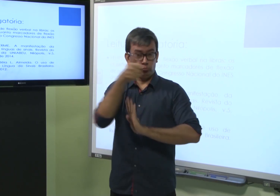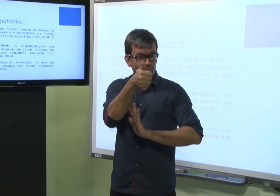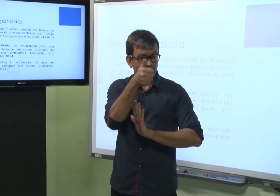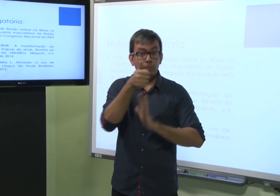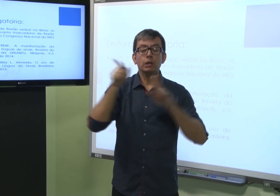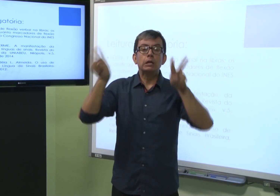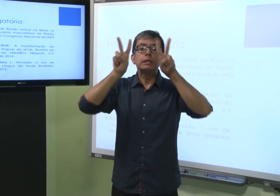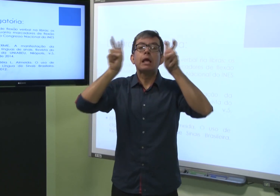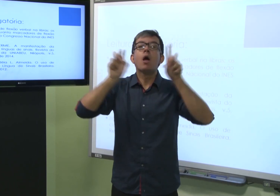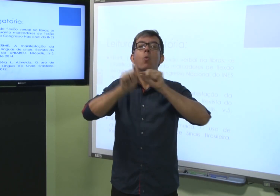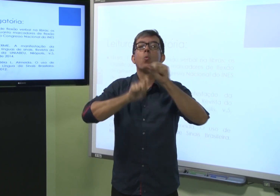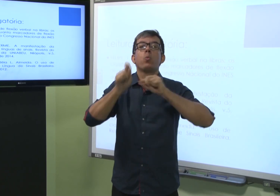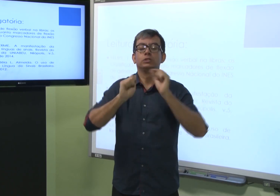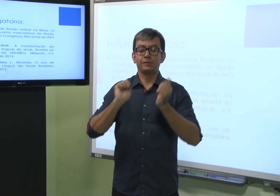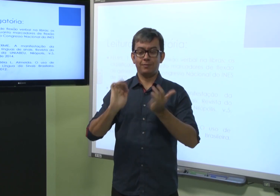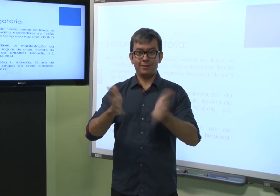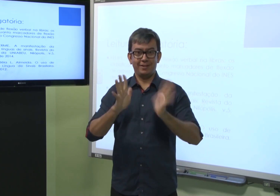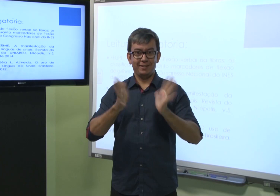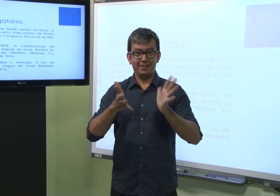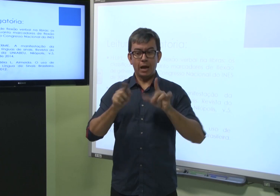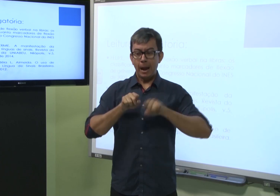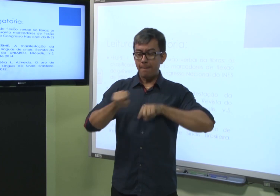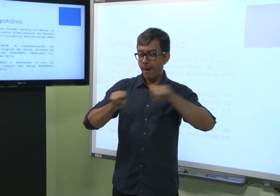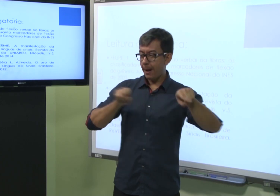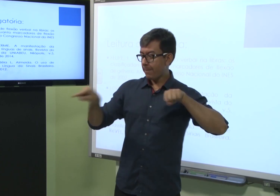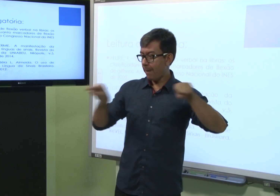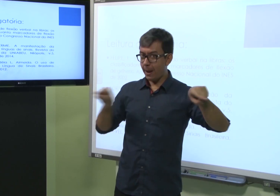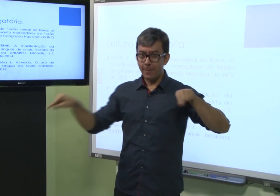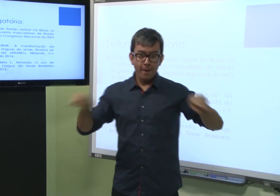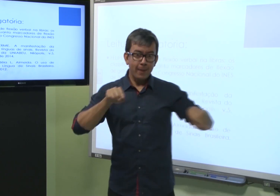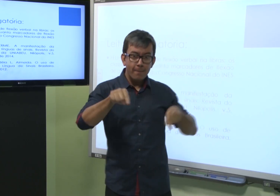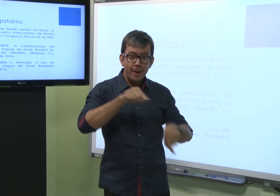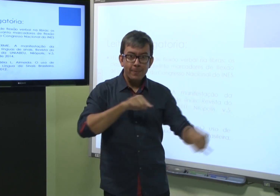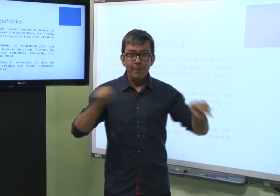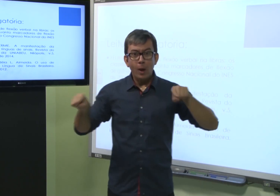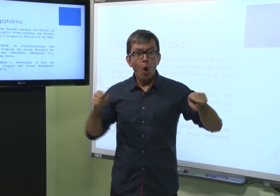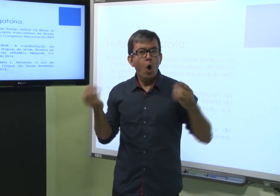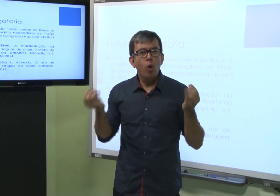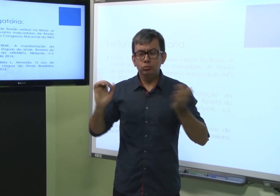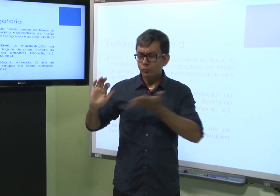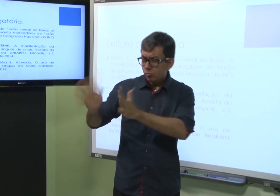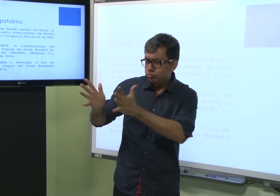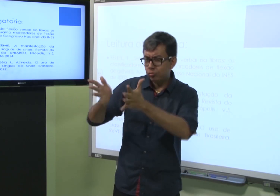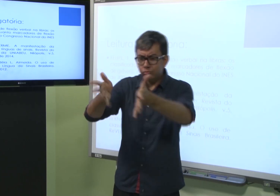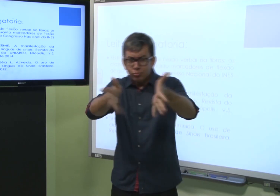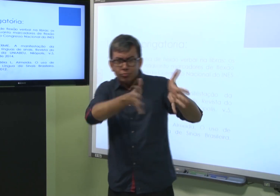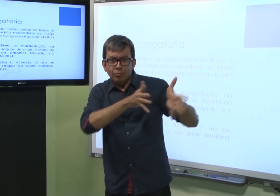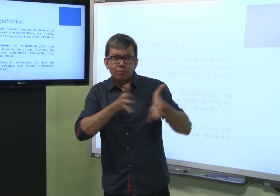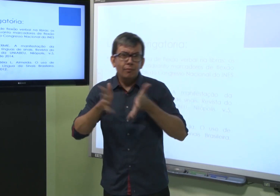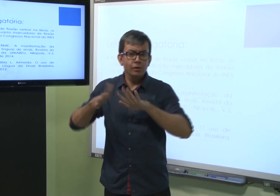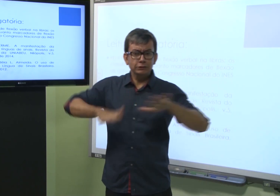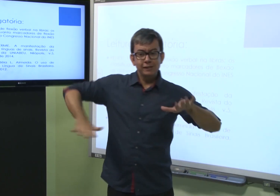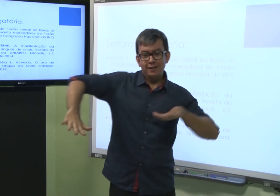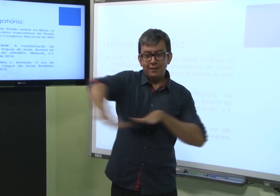leitura. Ele fala sobre a manifestação da concordância nas línguas de